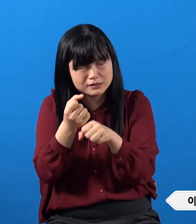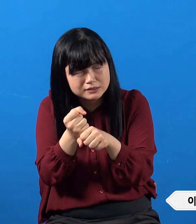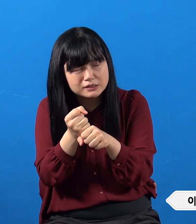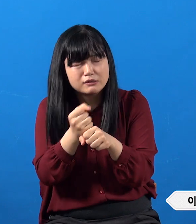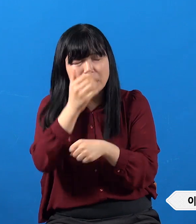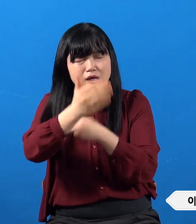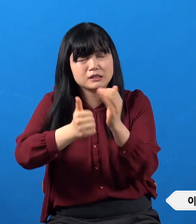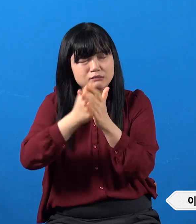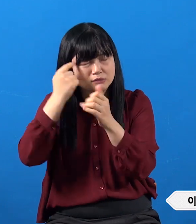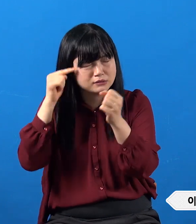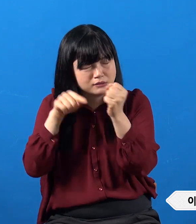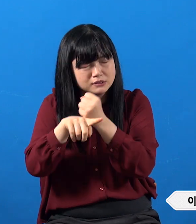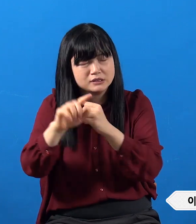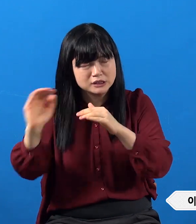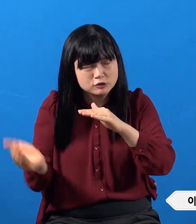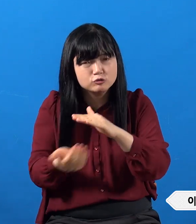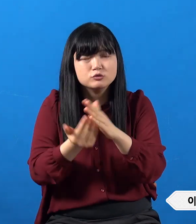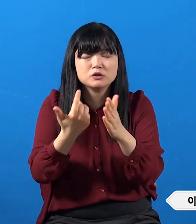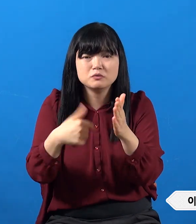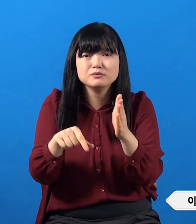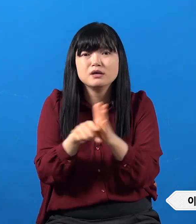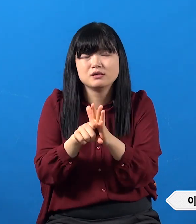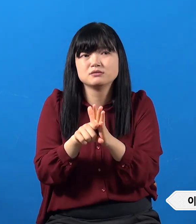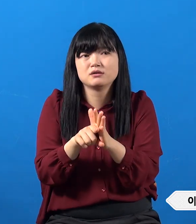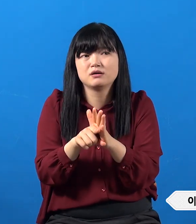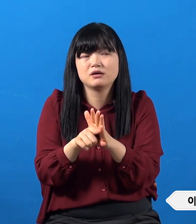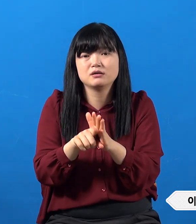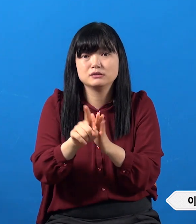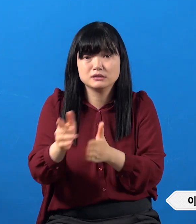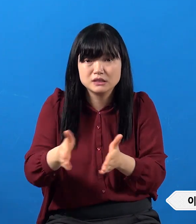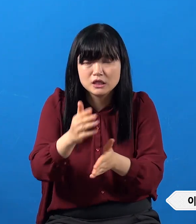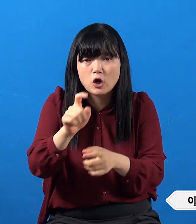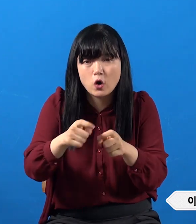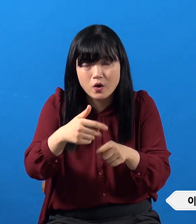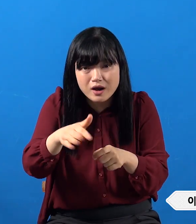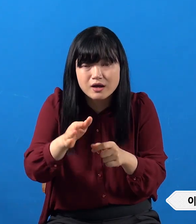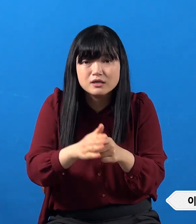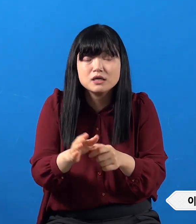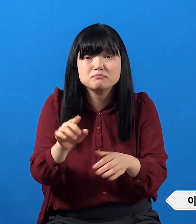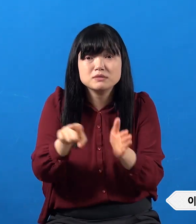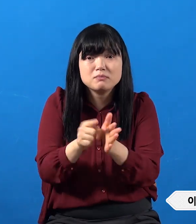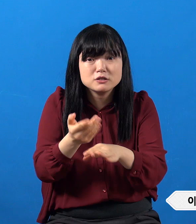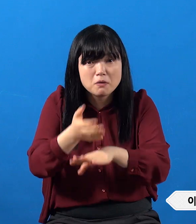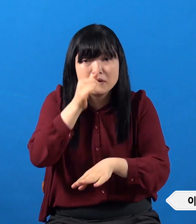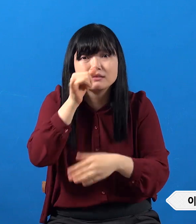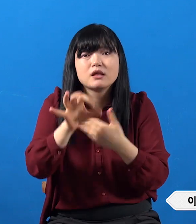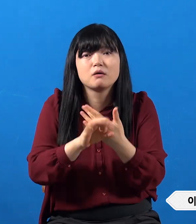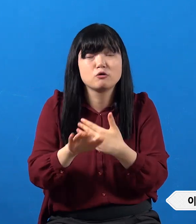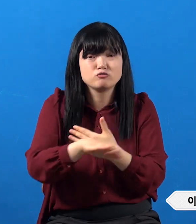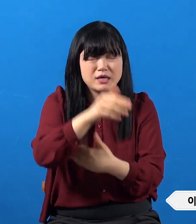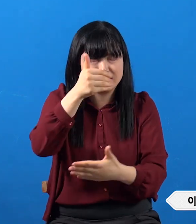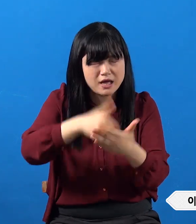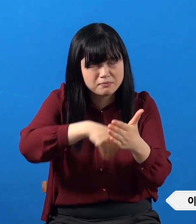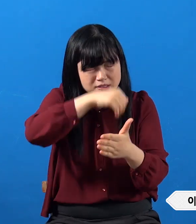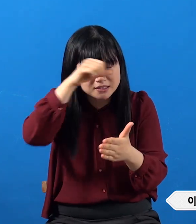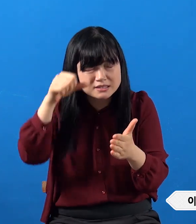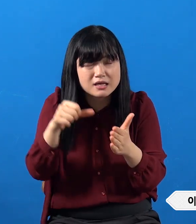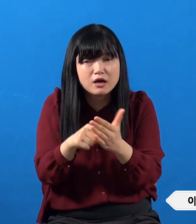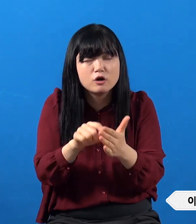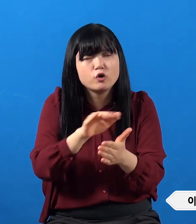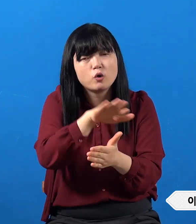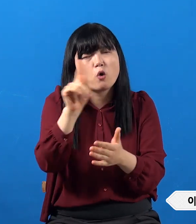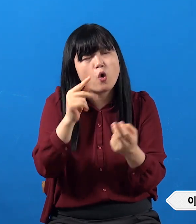붙들고 하나님의 뜻을 이루기 위해서 이렇게 그 길을 걸어간 선배들이 있다면 우리의 남은 생애를 여러분과